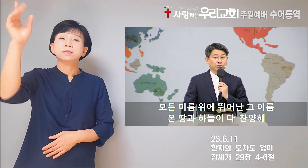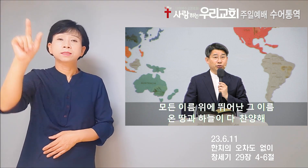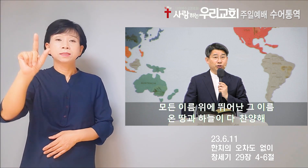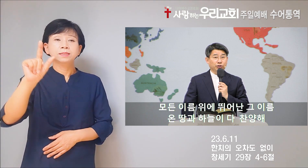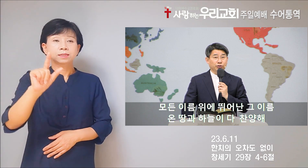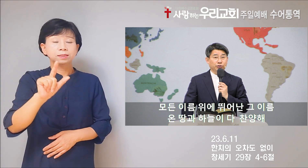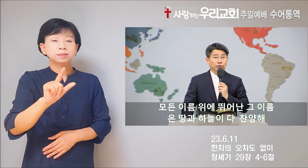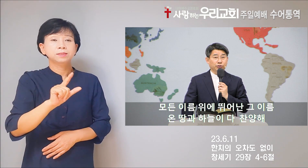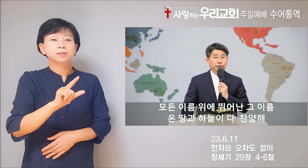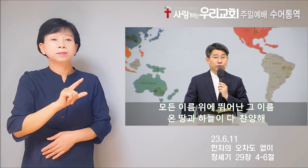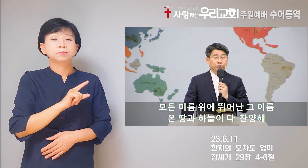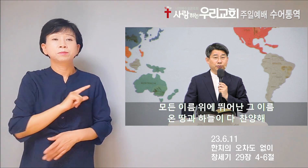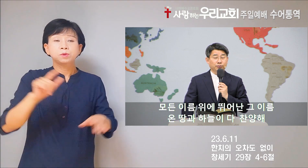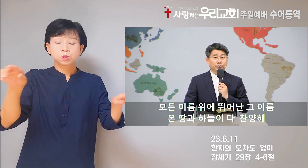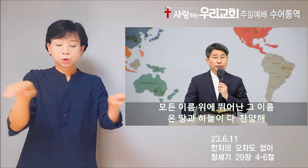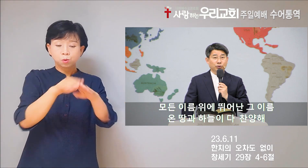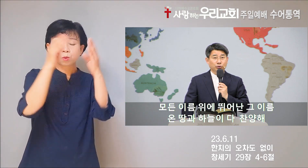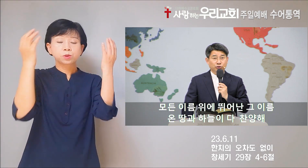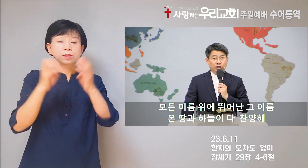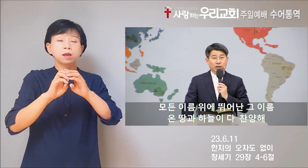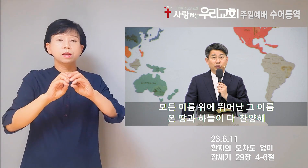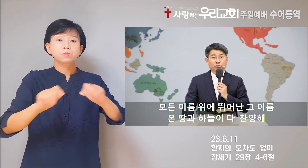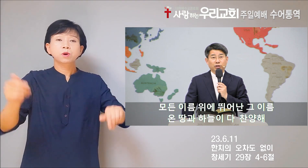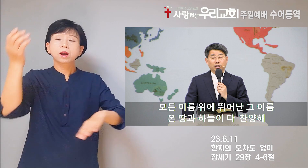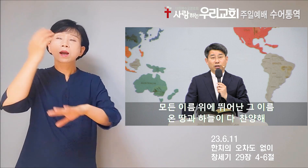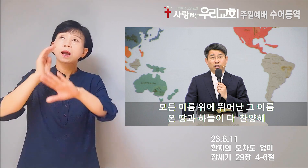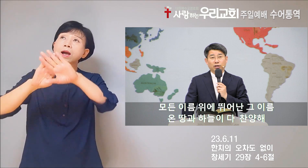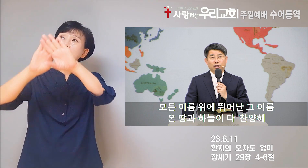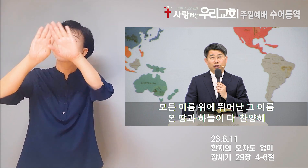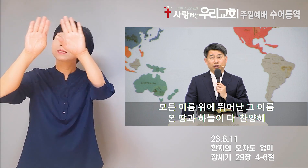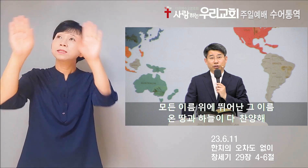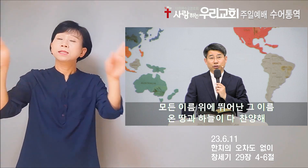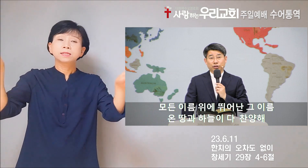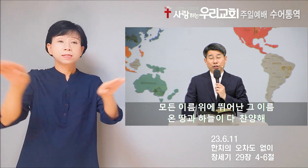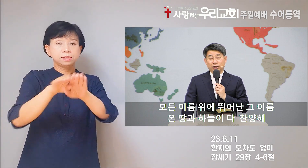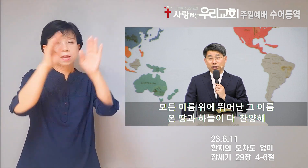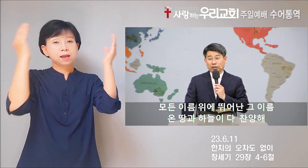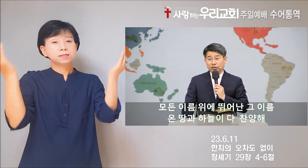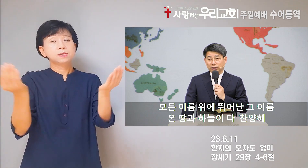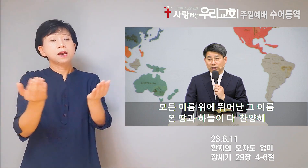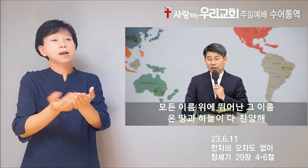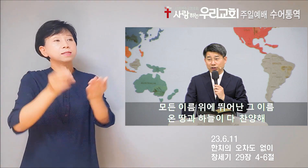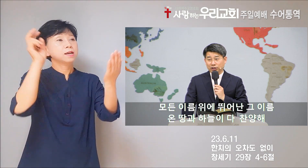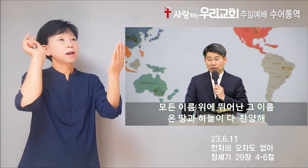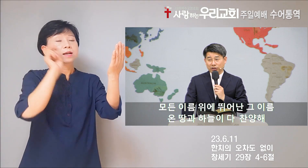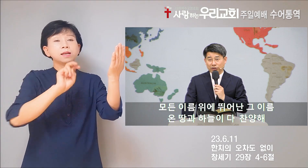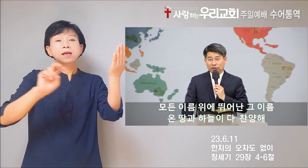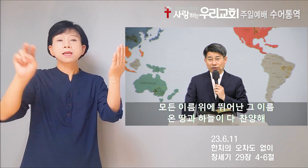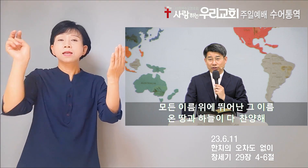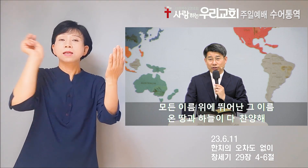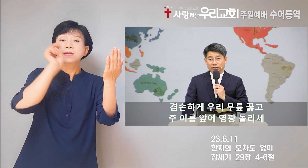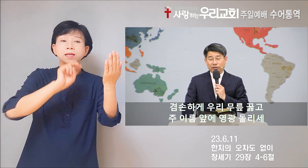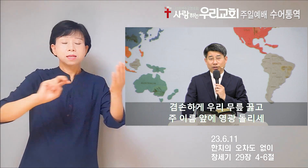뛰어난 그 이름 온 땅과 하늘이 다